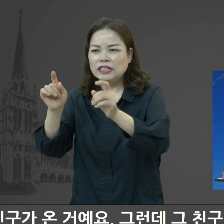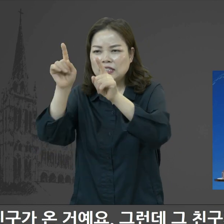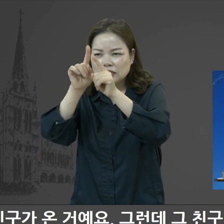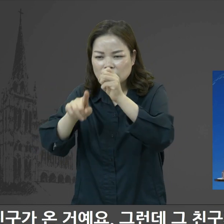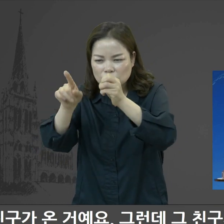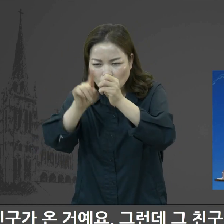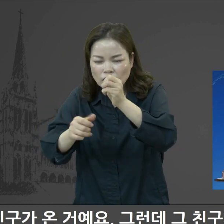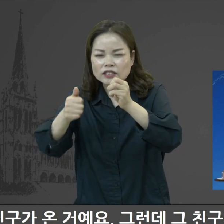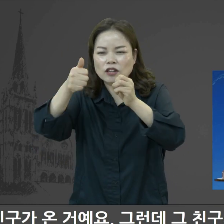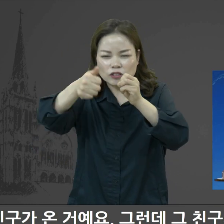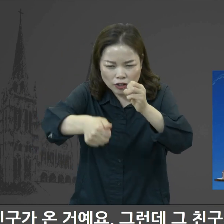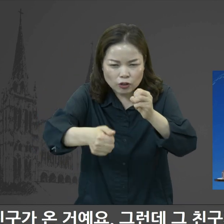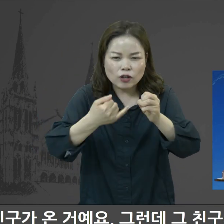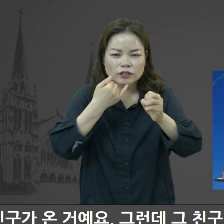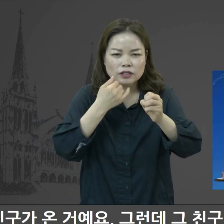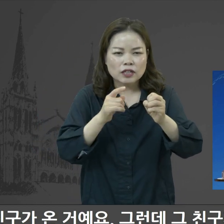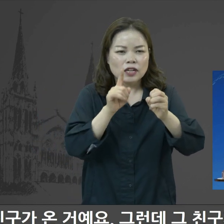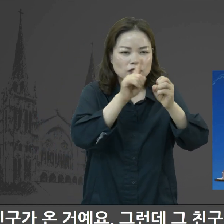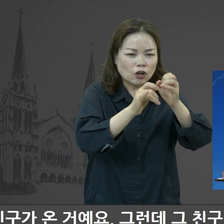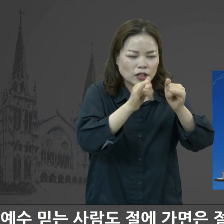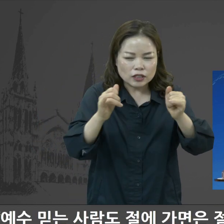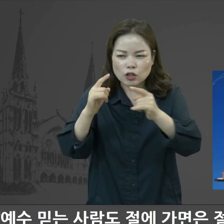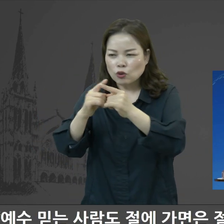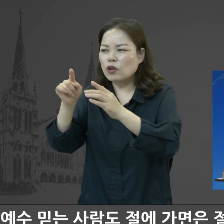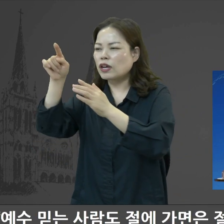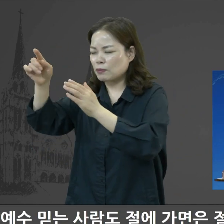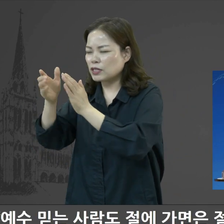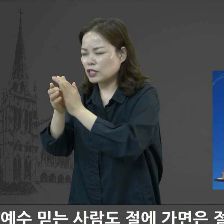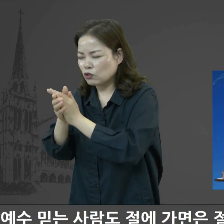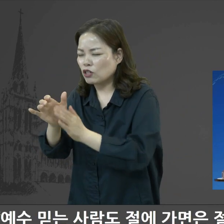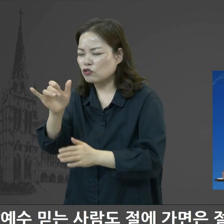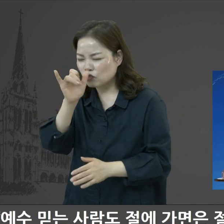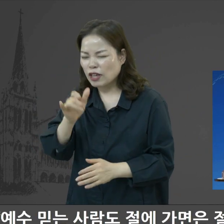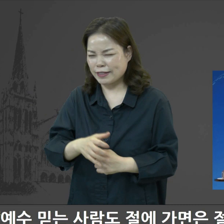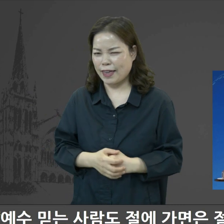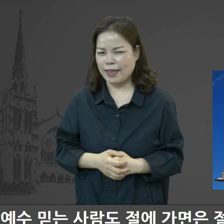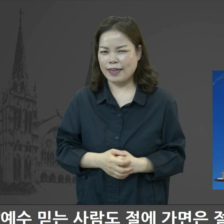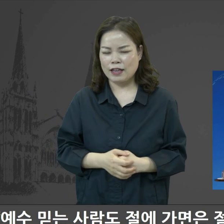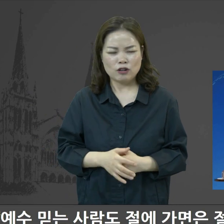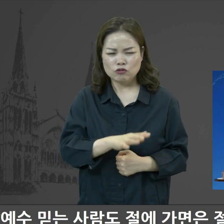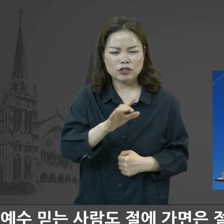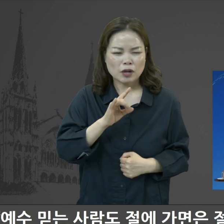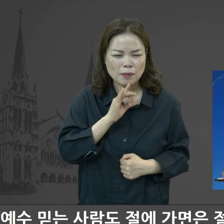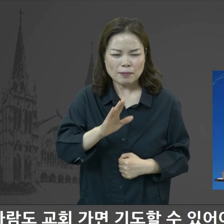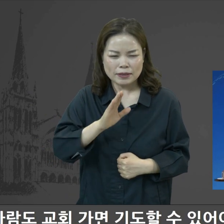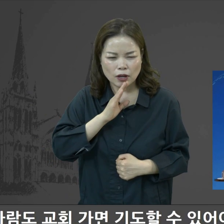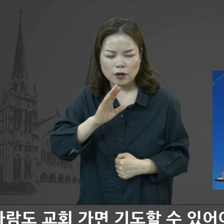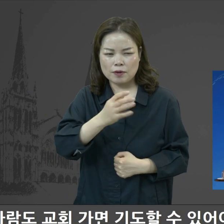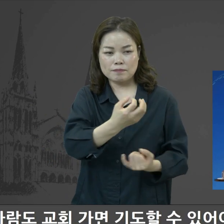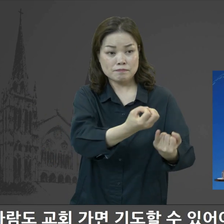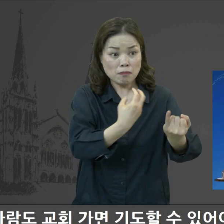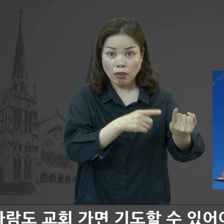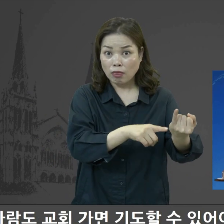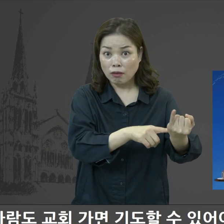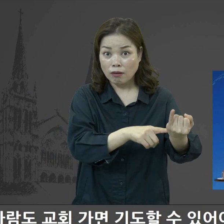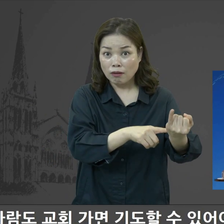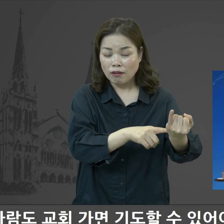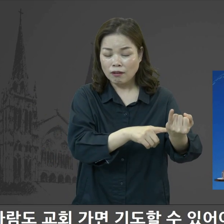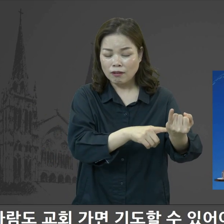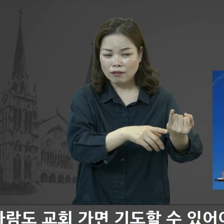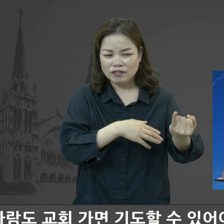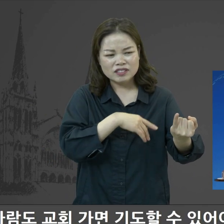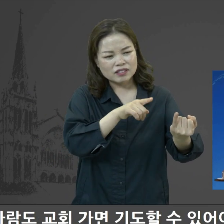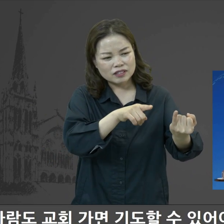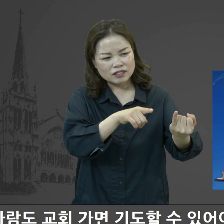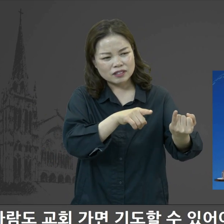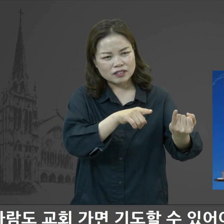절할 수 있어야 되고 절에 다니는 사람도 교회 가면 기도할 수 있어야지 우리 것만 옳다고 말하면 안 된다고 걔가 그랬었거든요. 그래서 나는